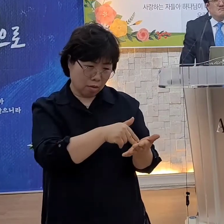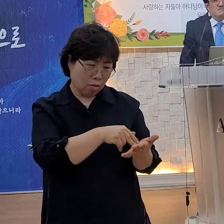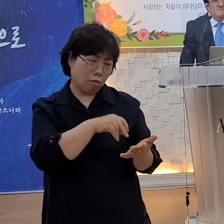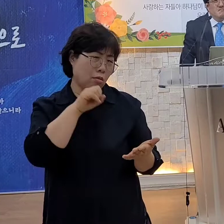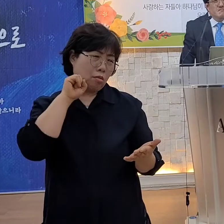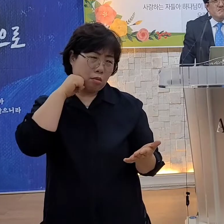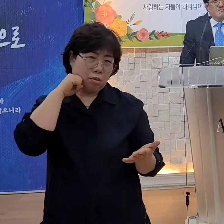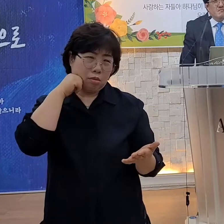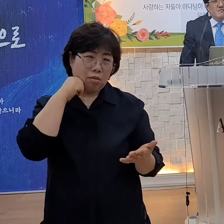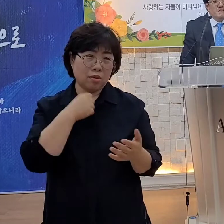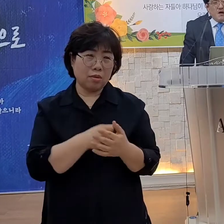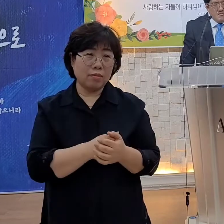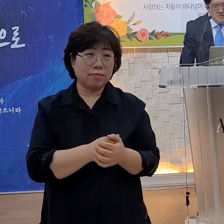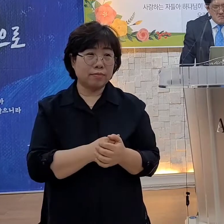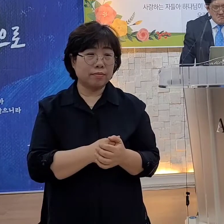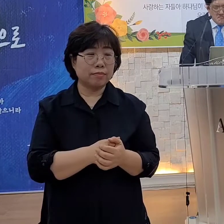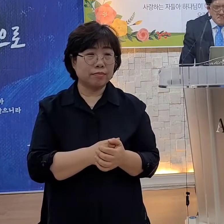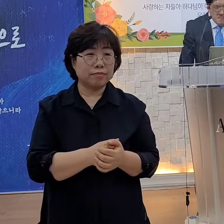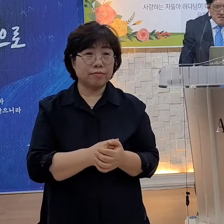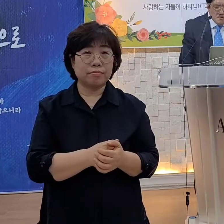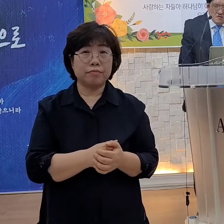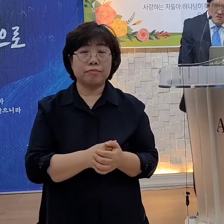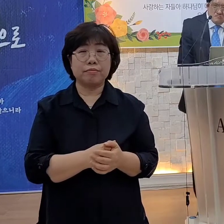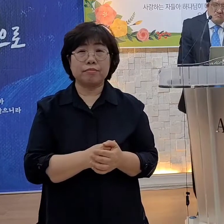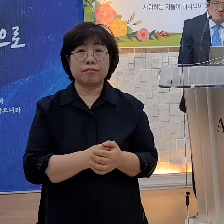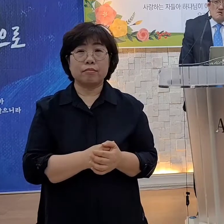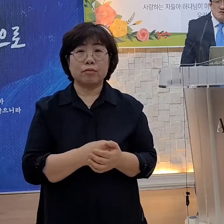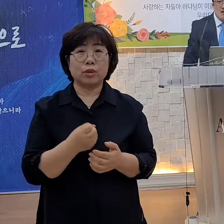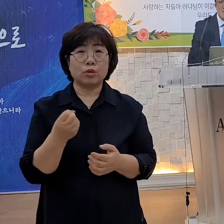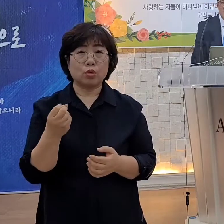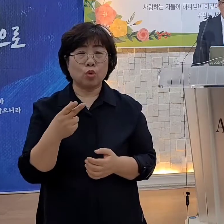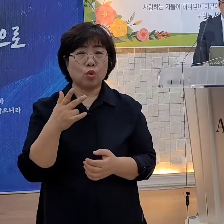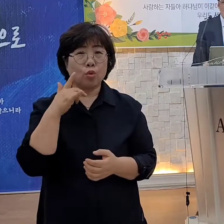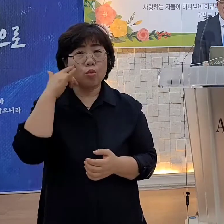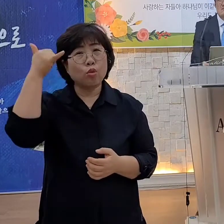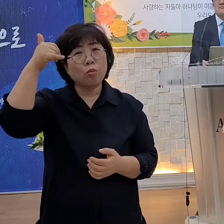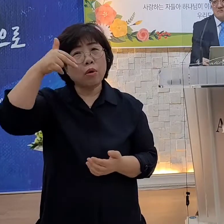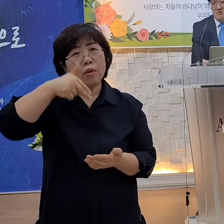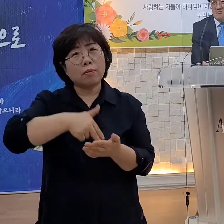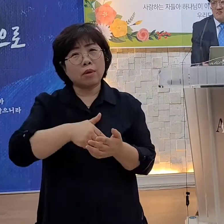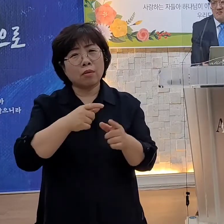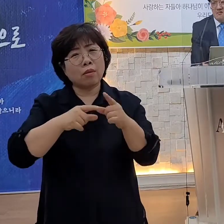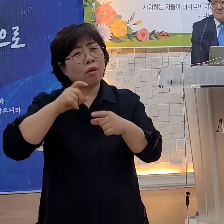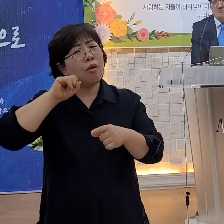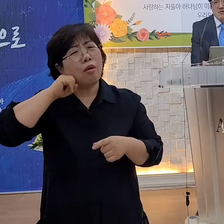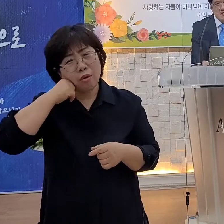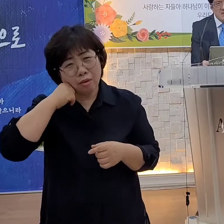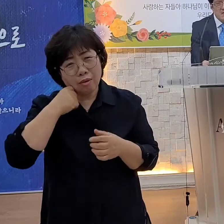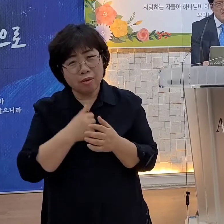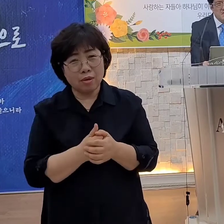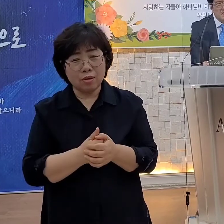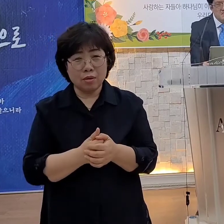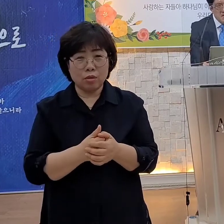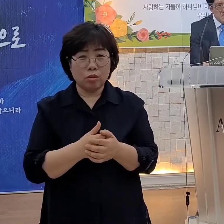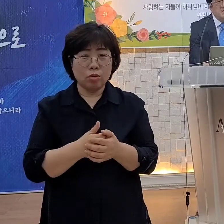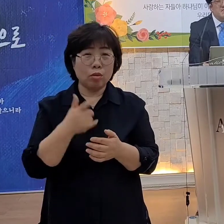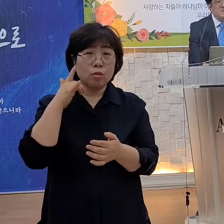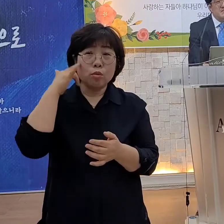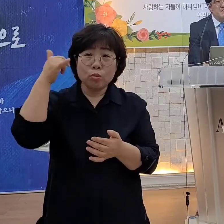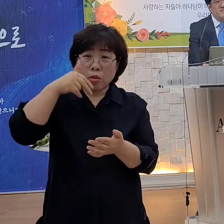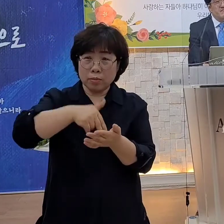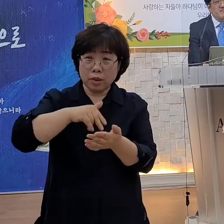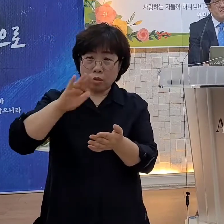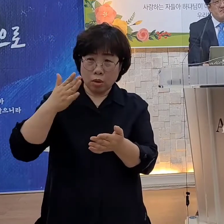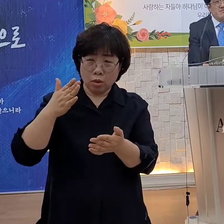어렵더라고요. 그런가 하면, 그럼 부모의 역할도 더 어렵죠. 부모의 역할. 참